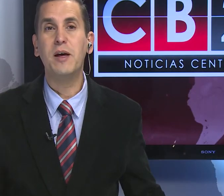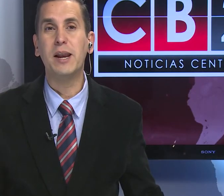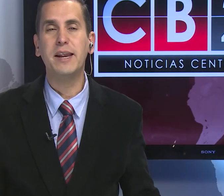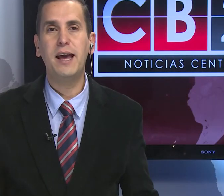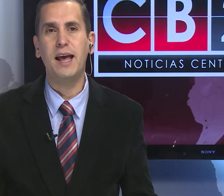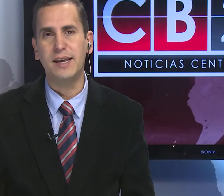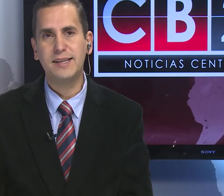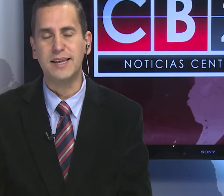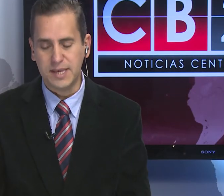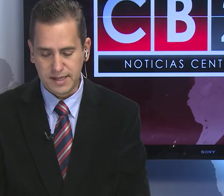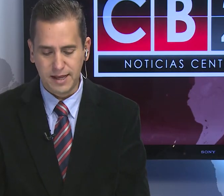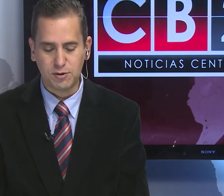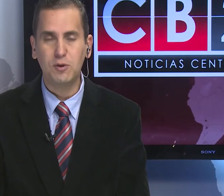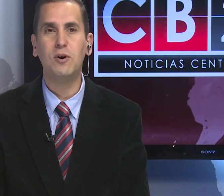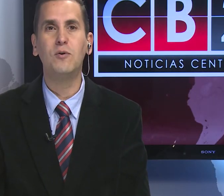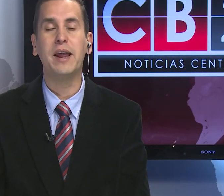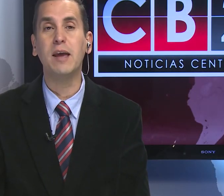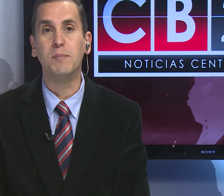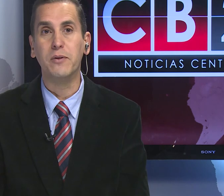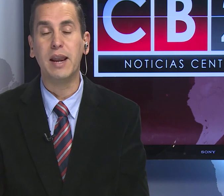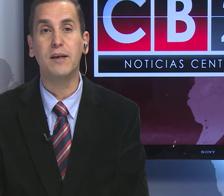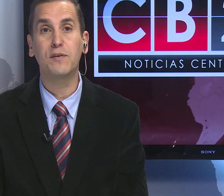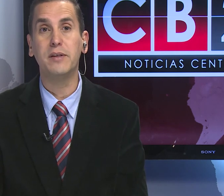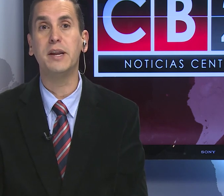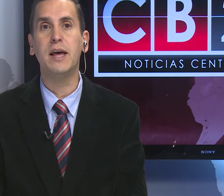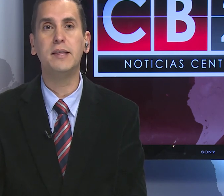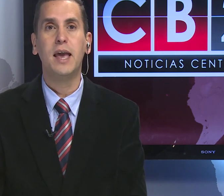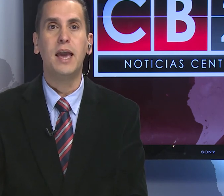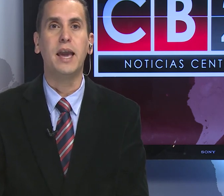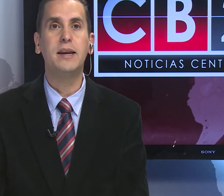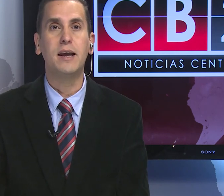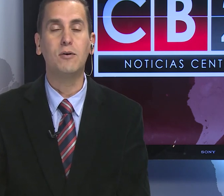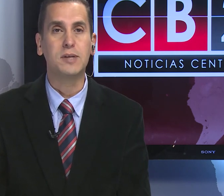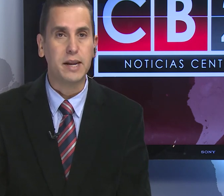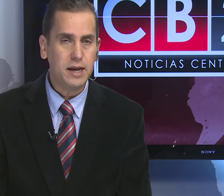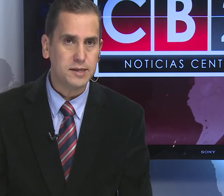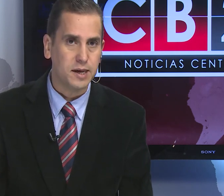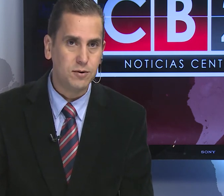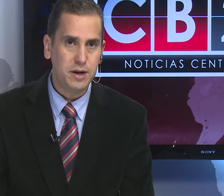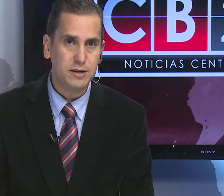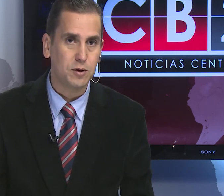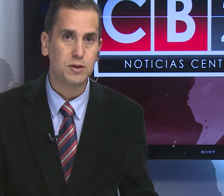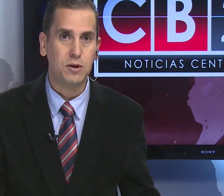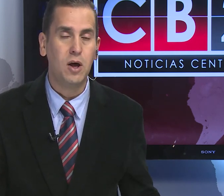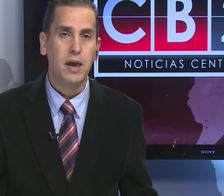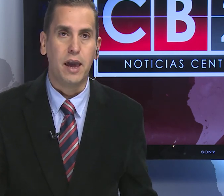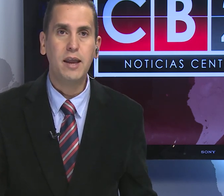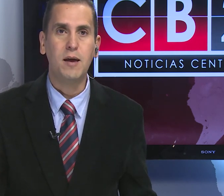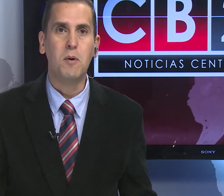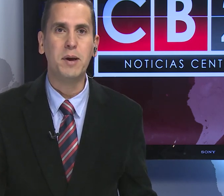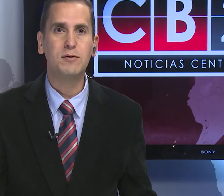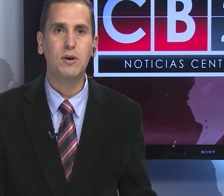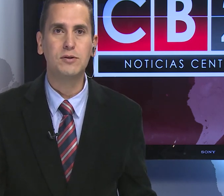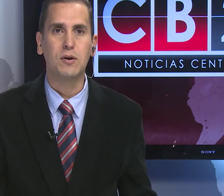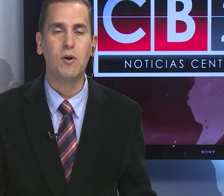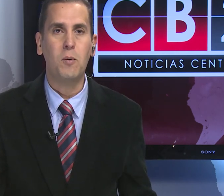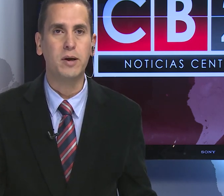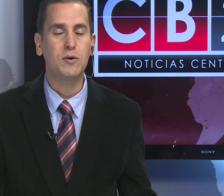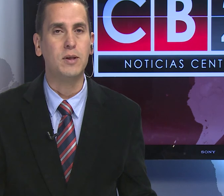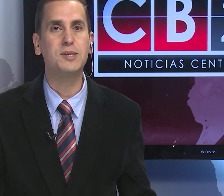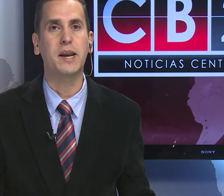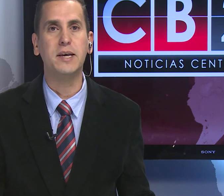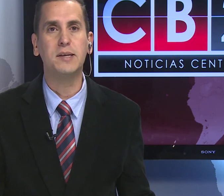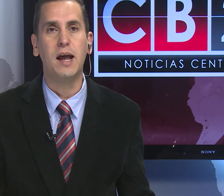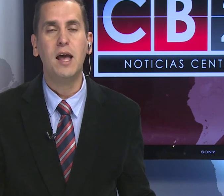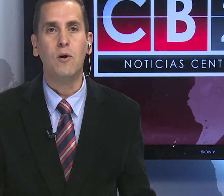Bueno, sin duda, Valeria, esta niñita, todo un ejemplo de la solidaridad en Costa Rica, que se une sobre todo en momentos como